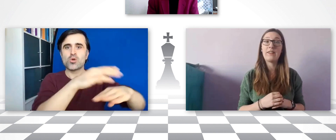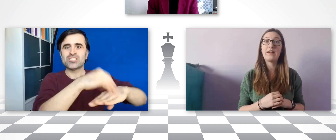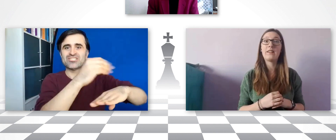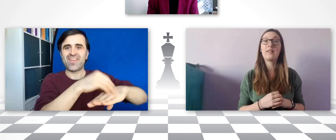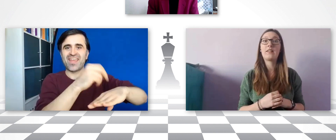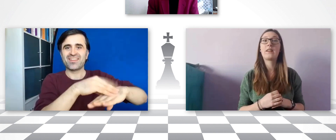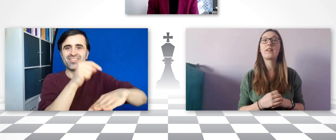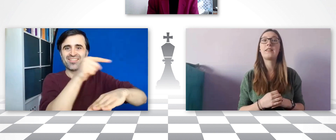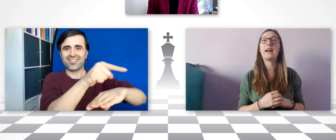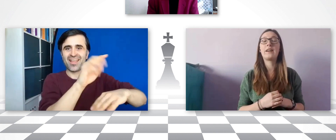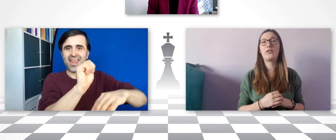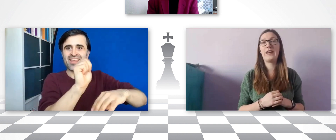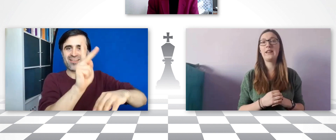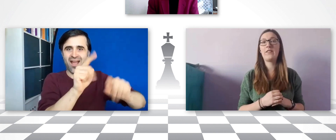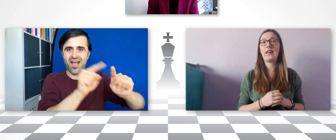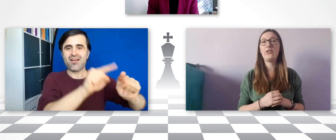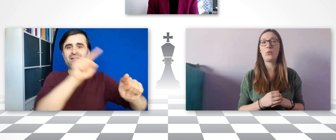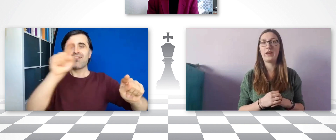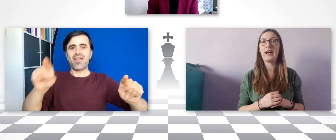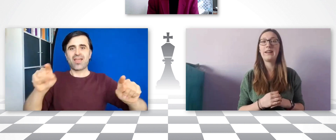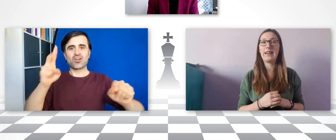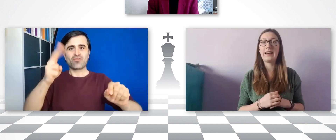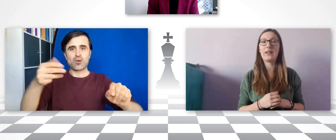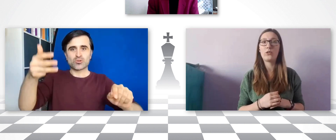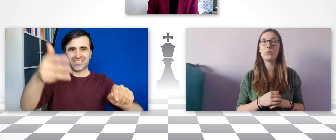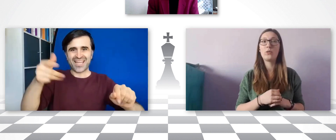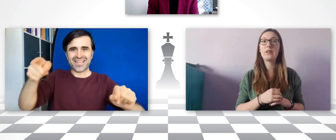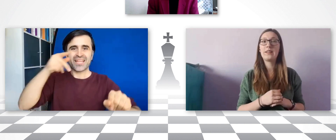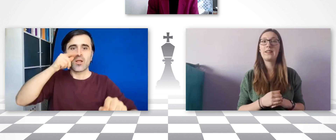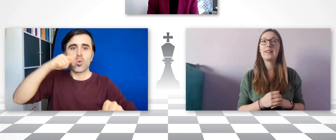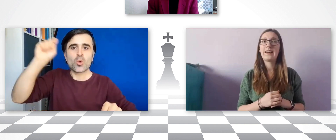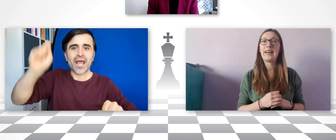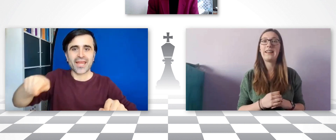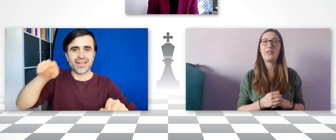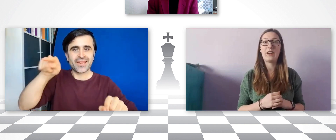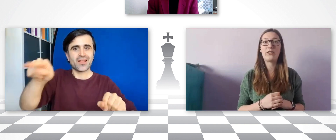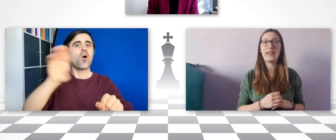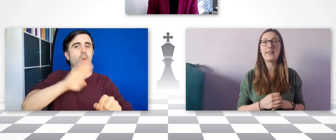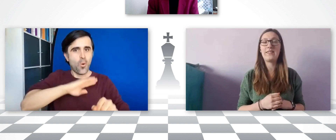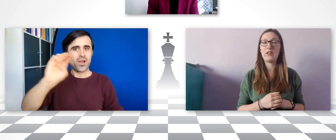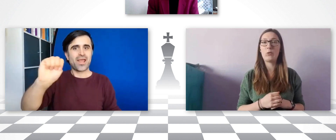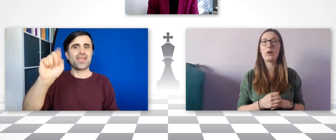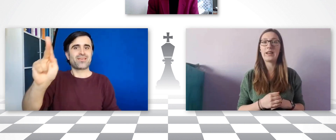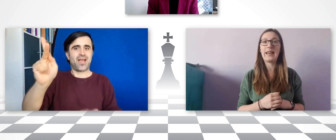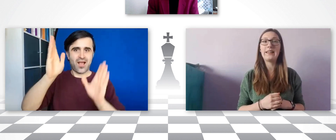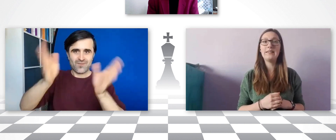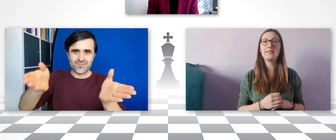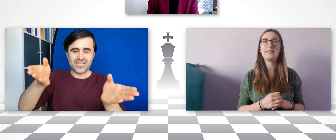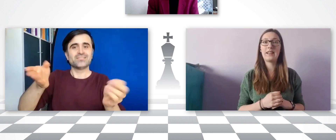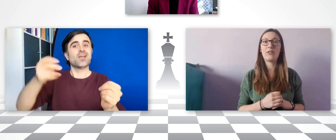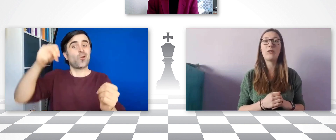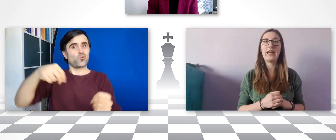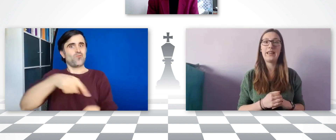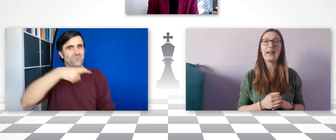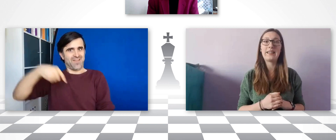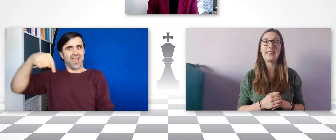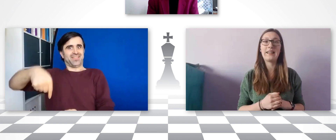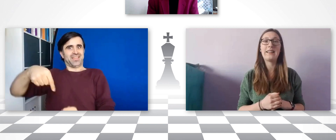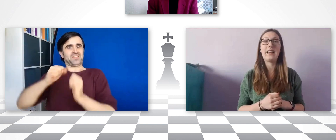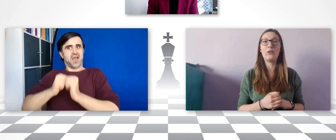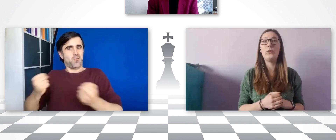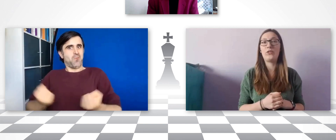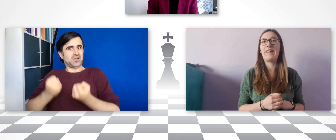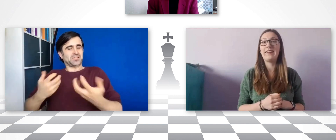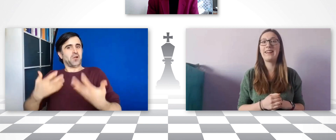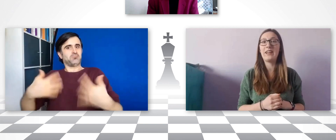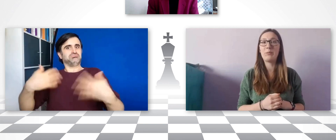zijn we naar Zweden geweest om daar een EK te doen. En in 2019 in Hongarije hebben we ook een EK gedaan.